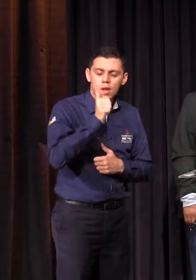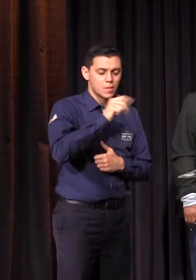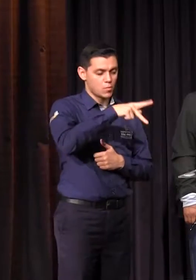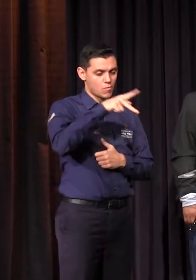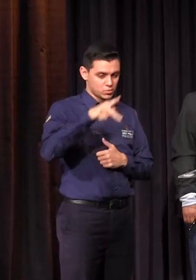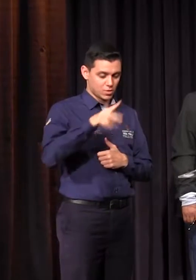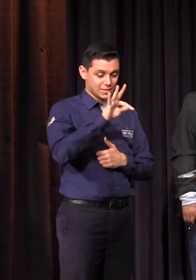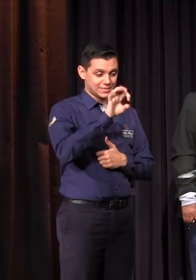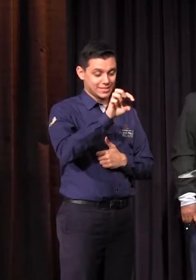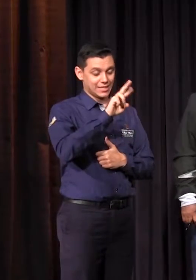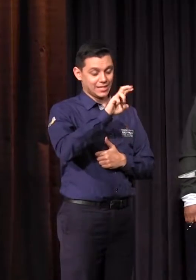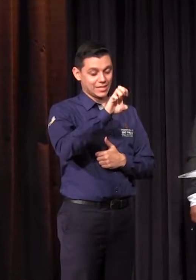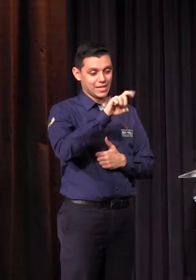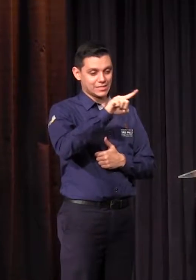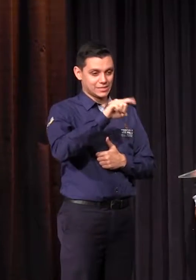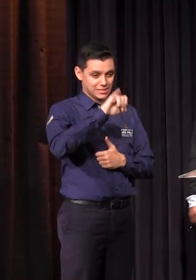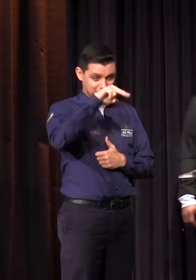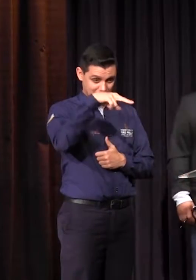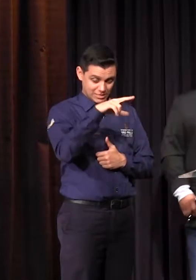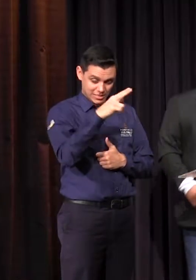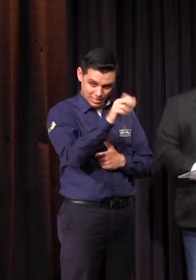satélite rafael pinto